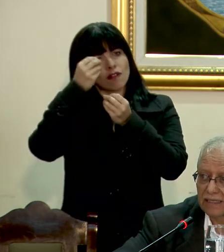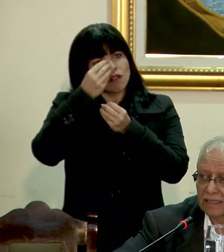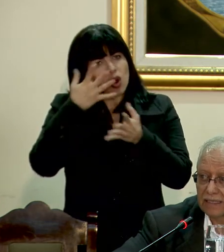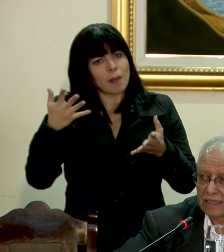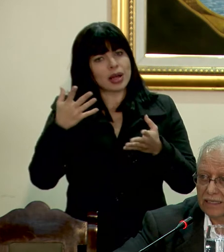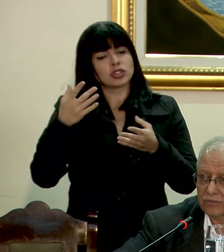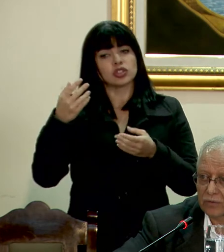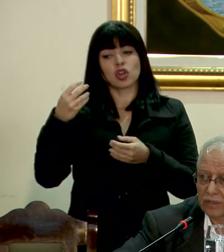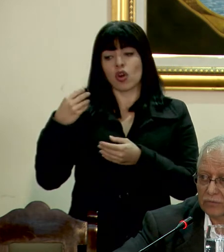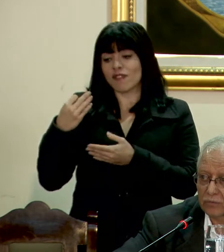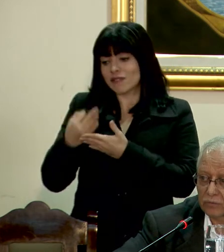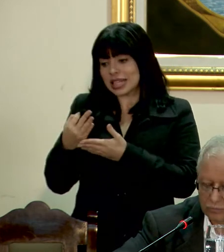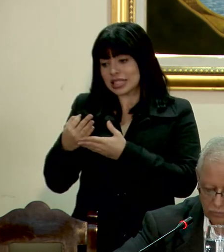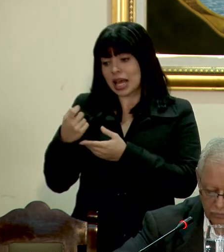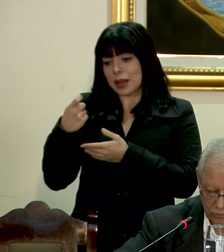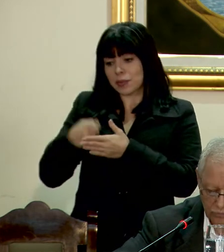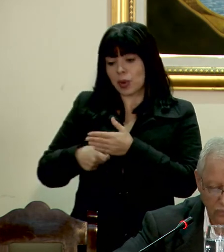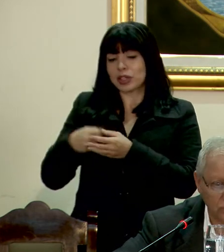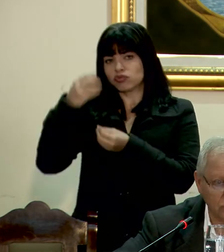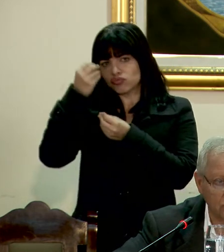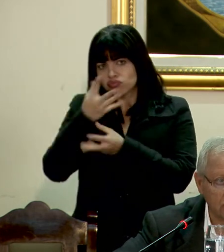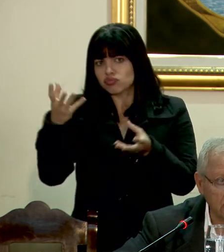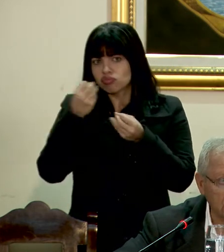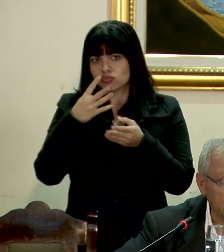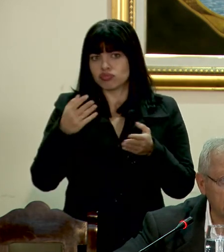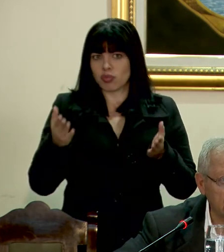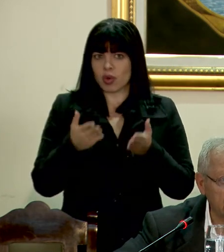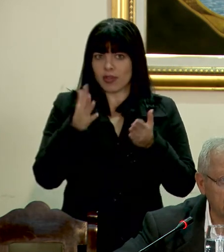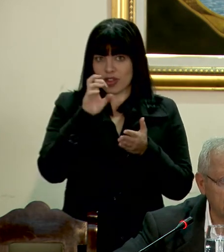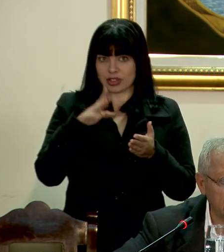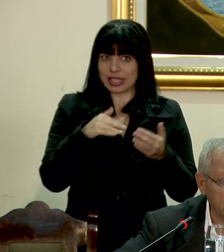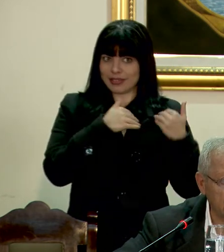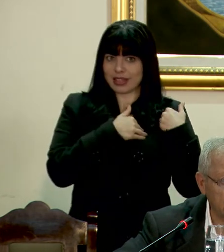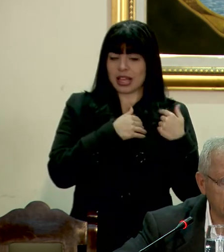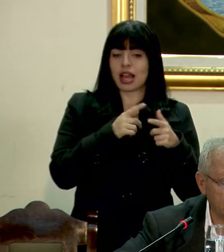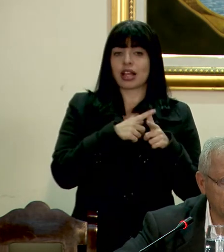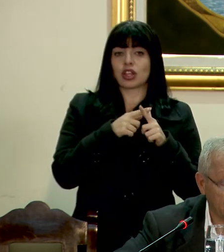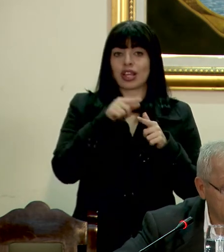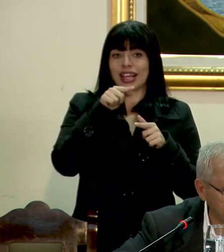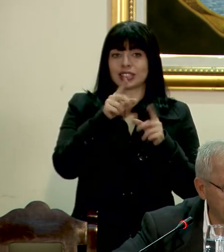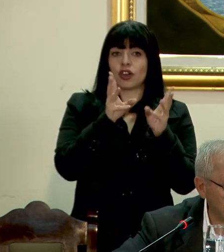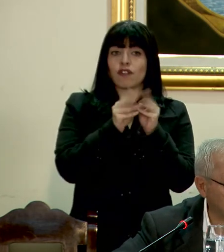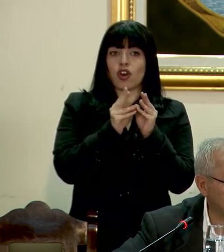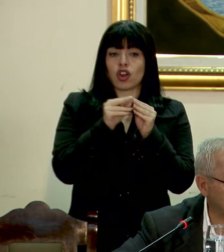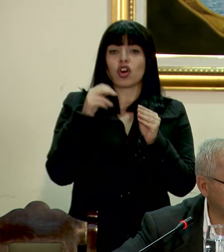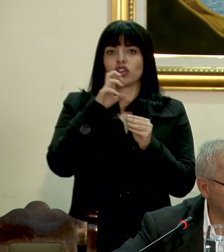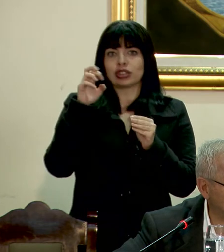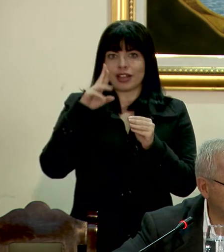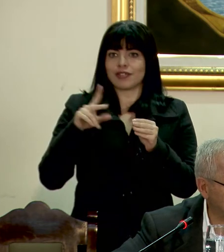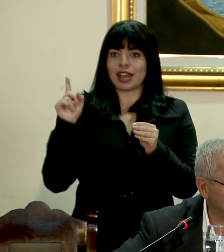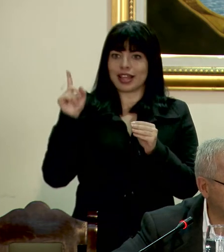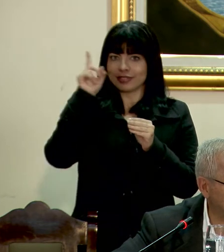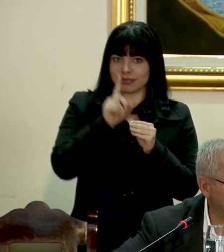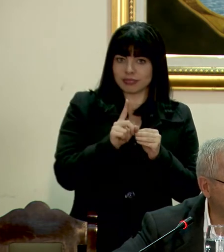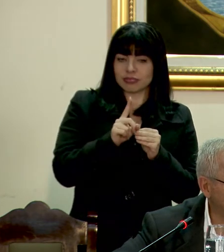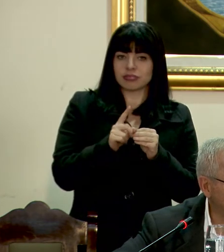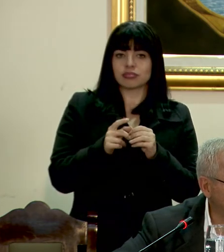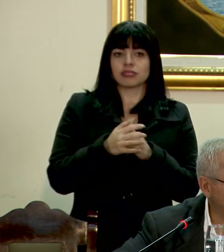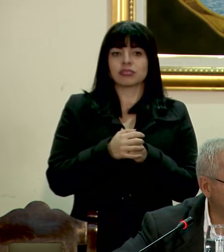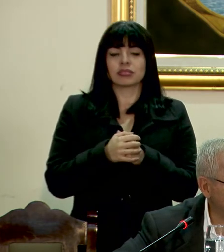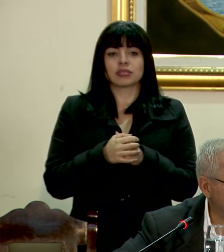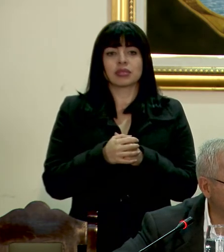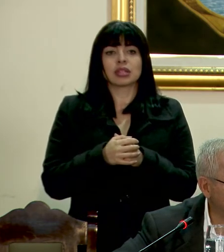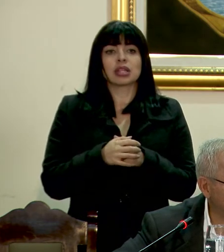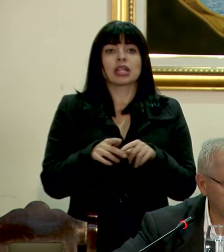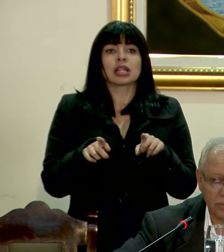Fiscales. Esto es un foro en el que participa Costa Rica, participa Hacienda,